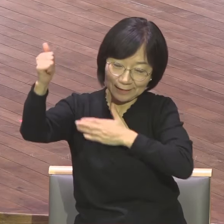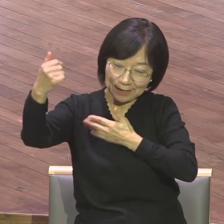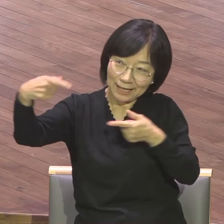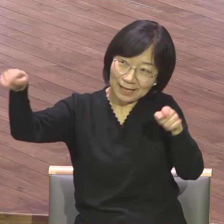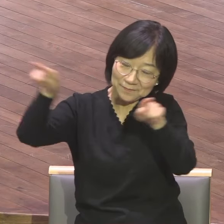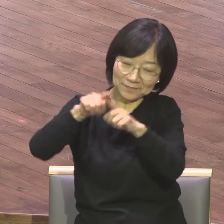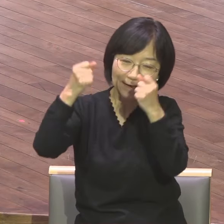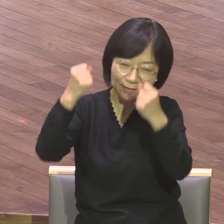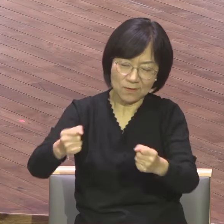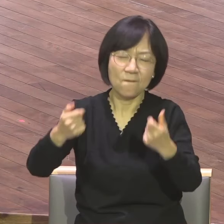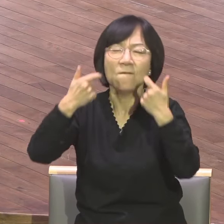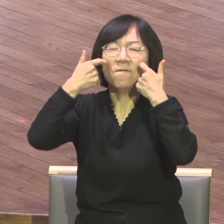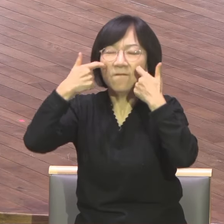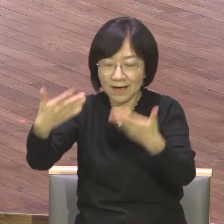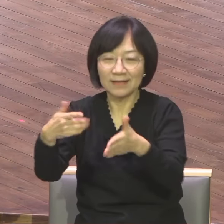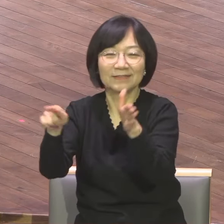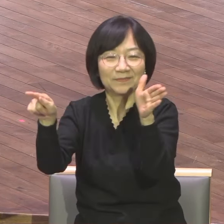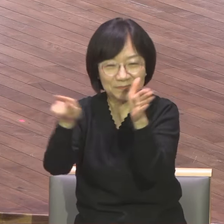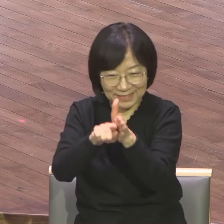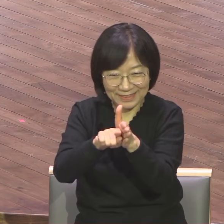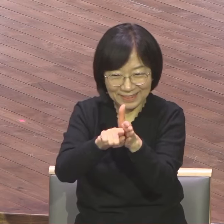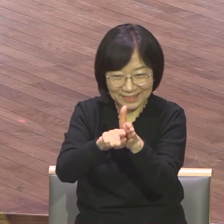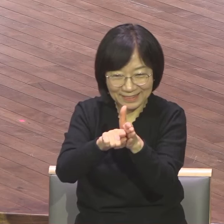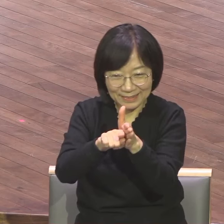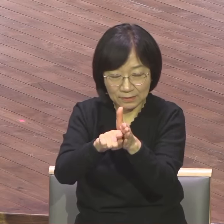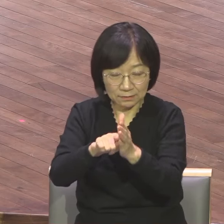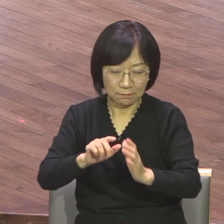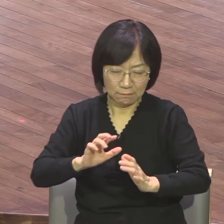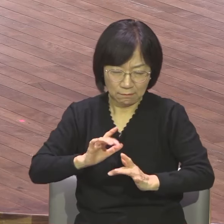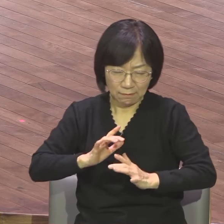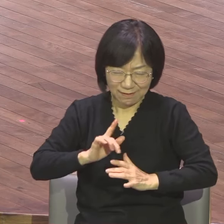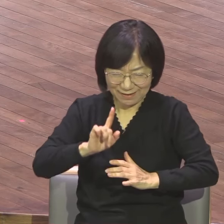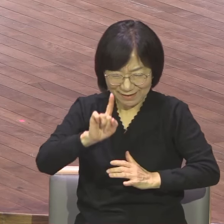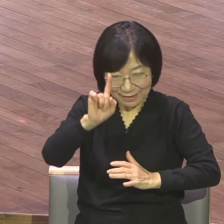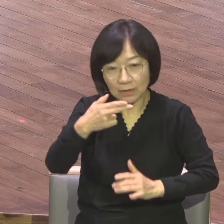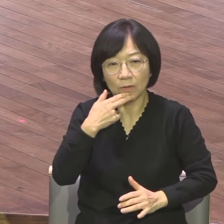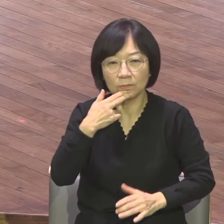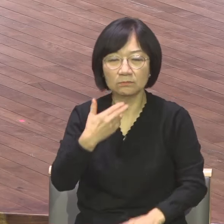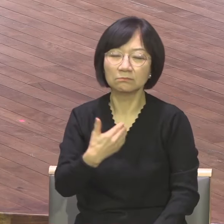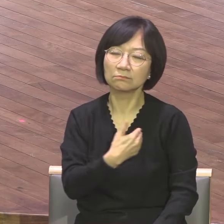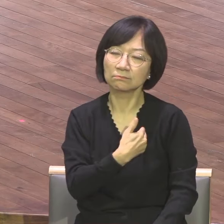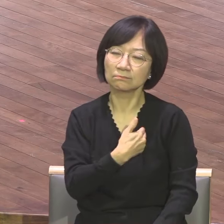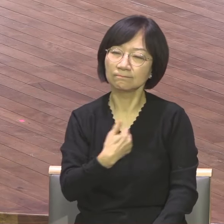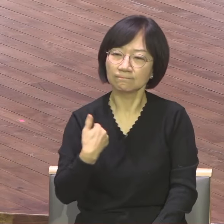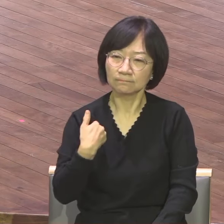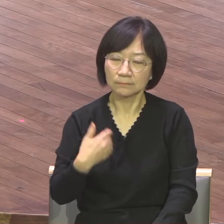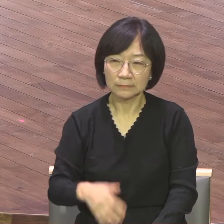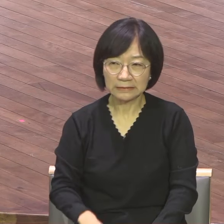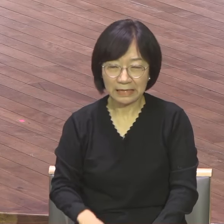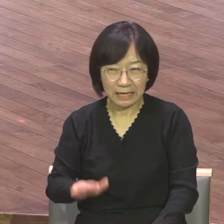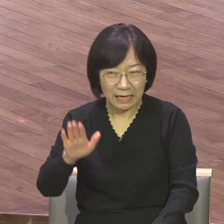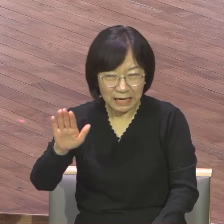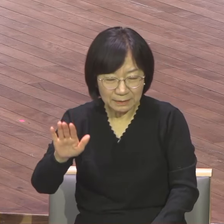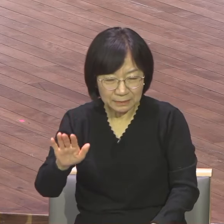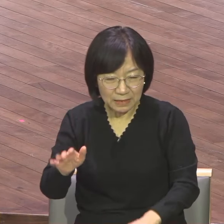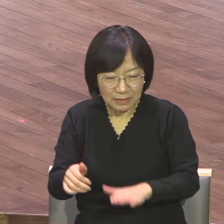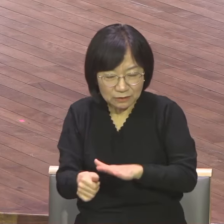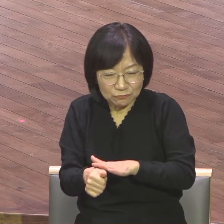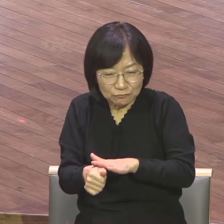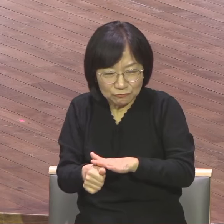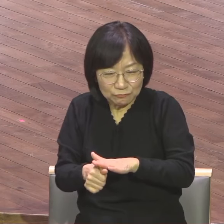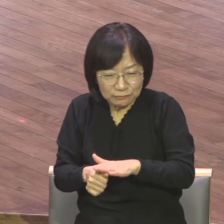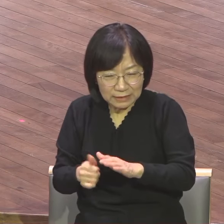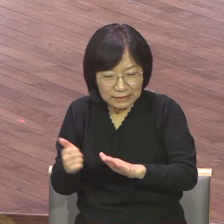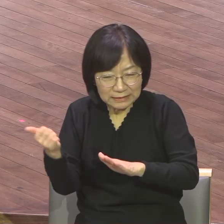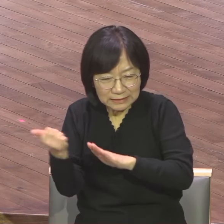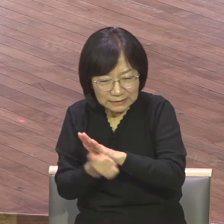나와 함께 하신다. 이거 하나만 믿어도 겁 없이 살 수 있어요. 당당하게 뭐 실패할까 안 될까 봐 그런 부정적인 삶을